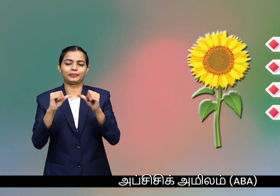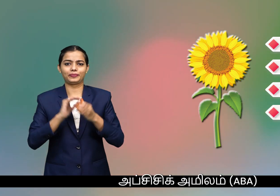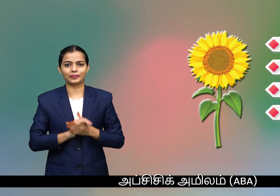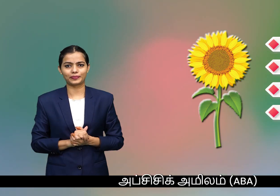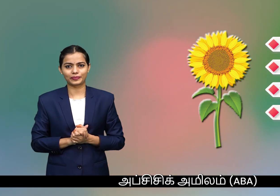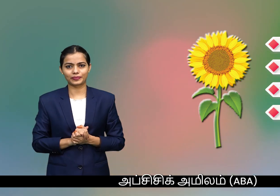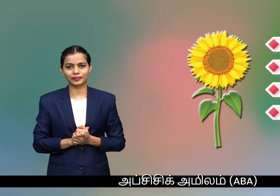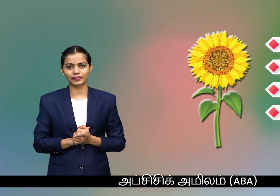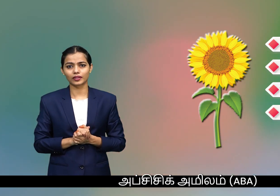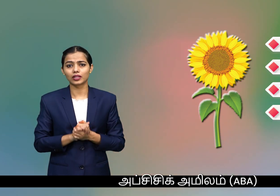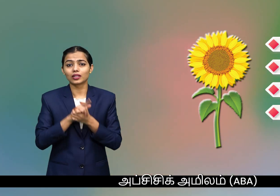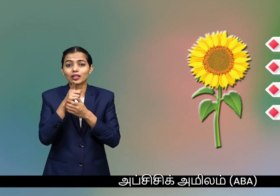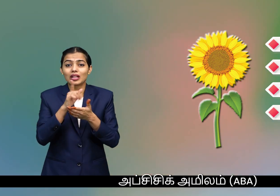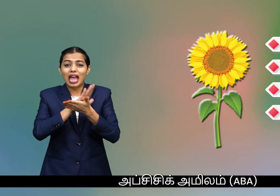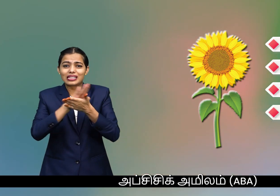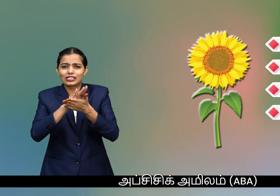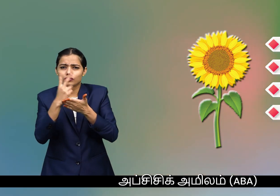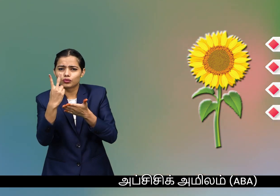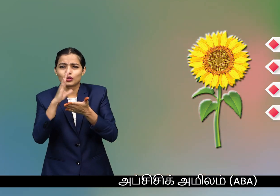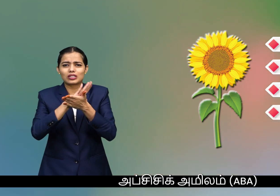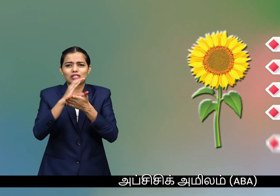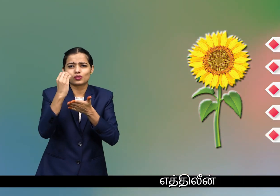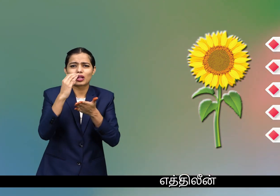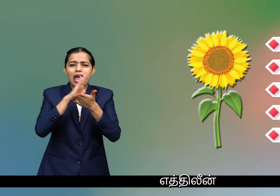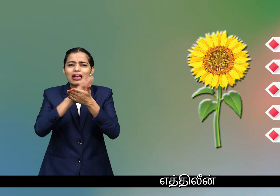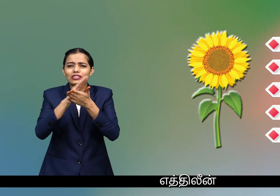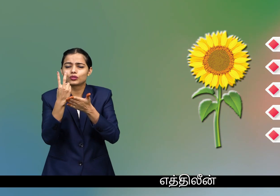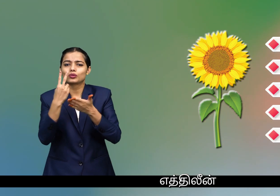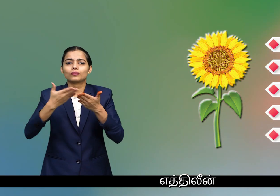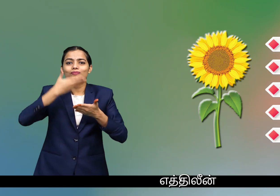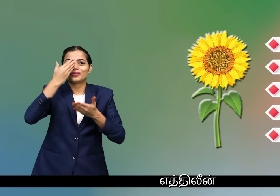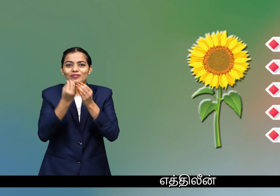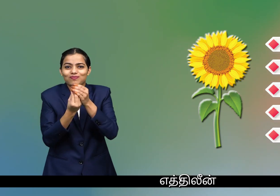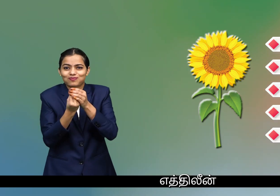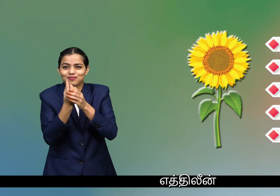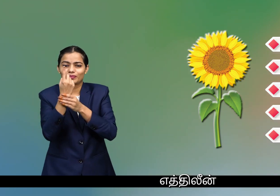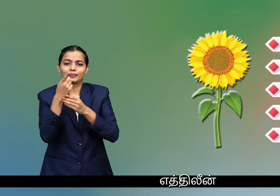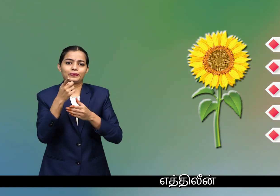அப்சிசிக் அமிலம் அதாவது ABA, எத்திலின்.